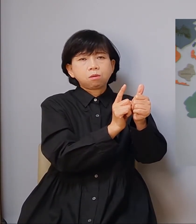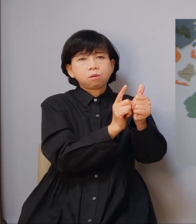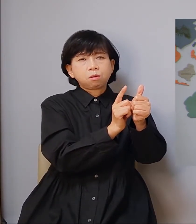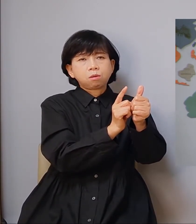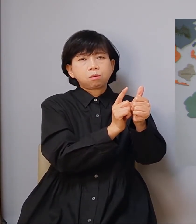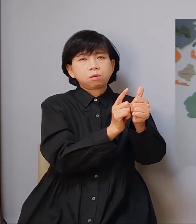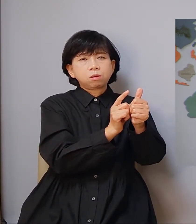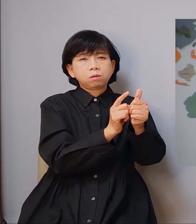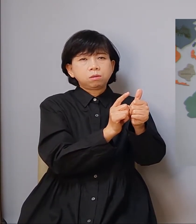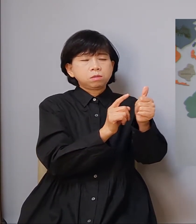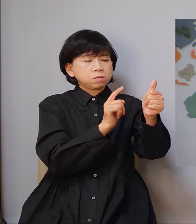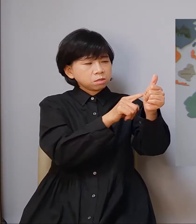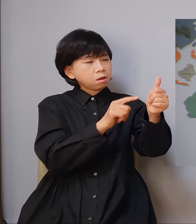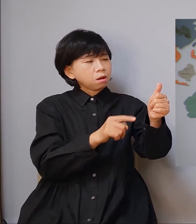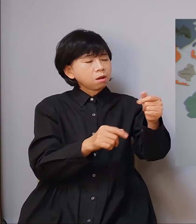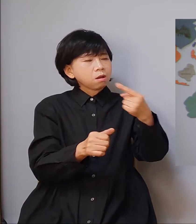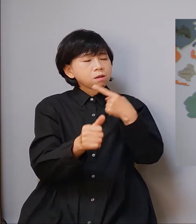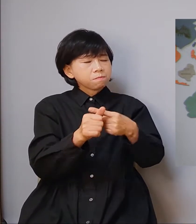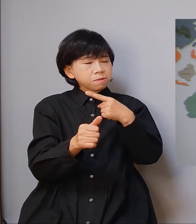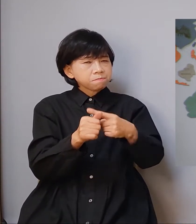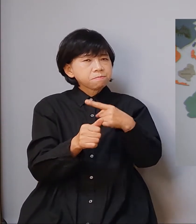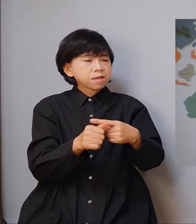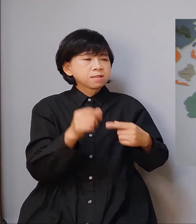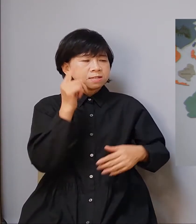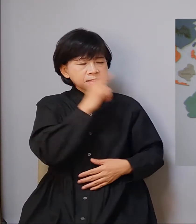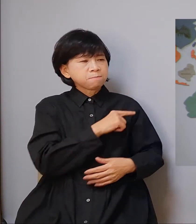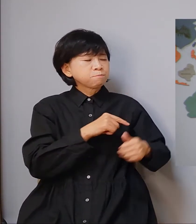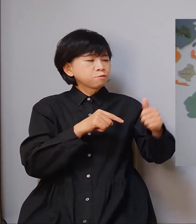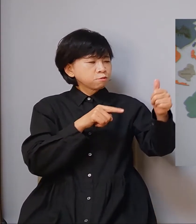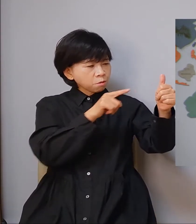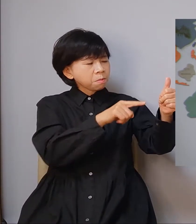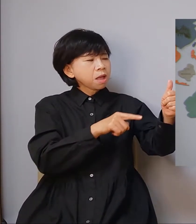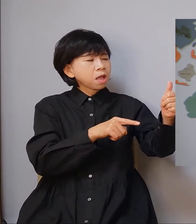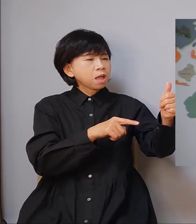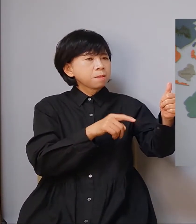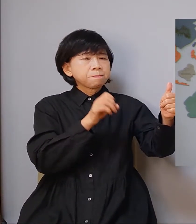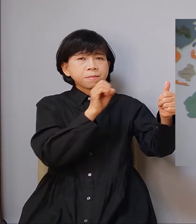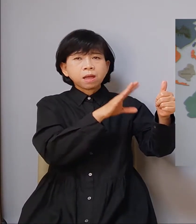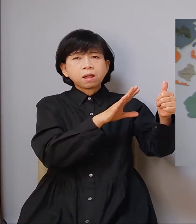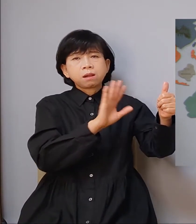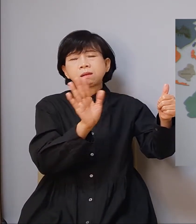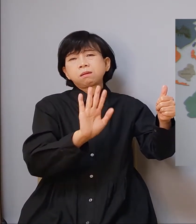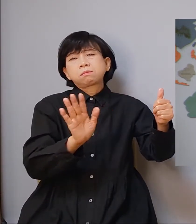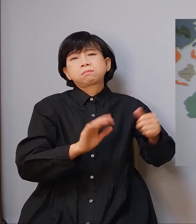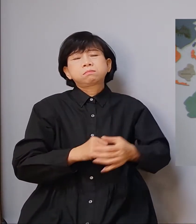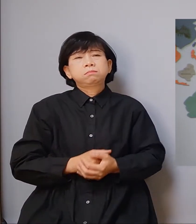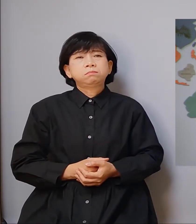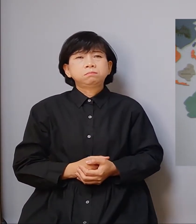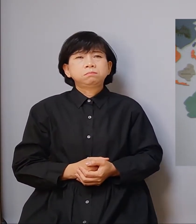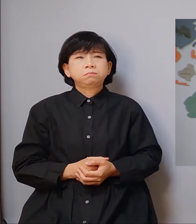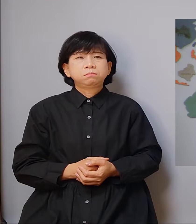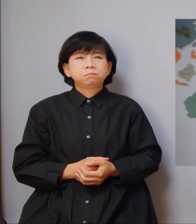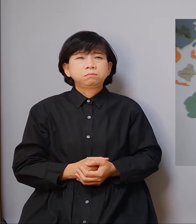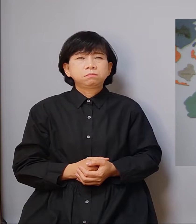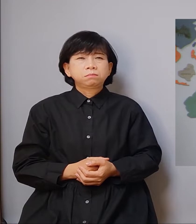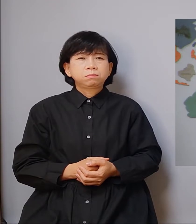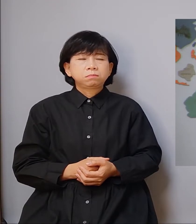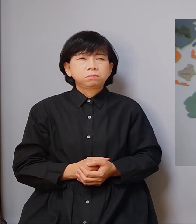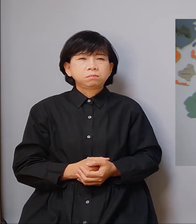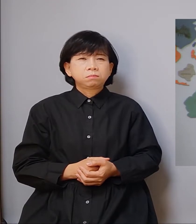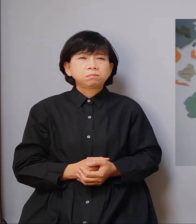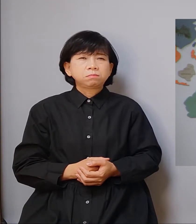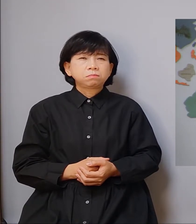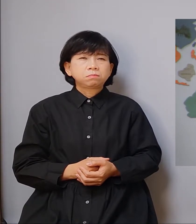말이 이거예요. 야, 핍박자 사울아, 이 나쁜 놈아, 이랬을까요? 아닙니다. 형제